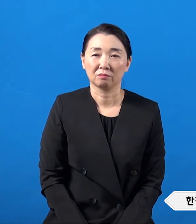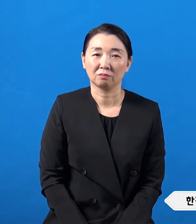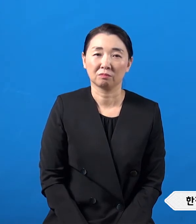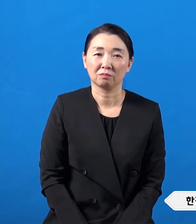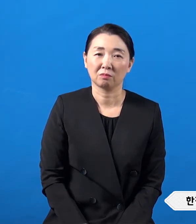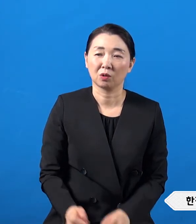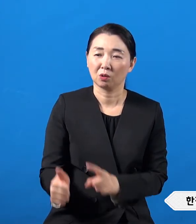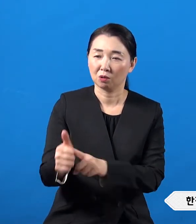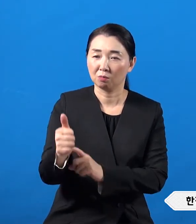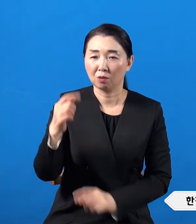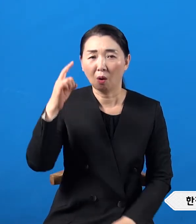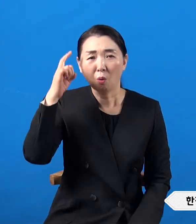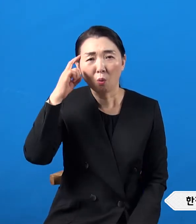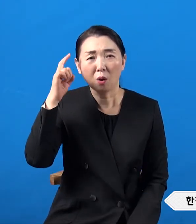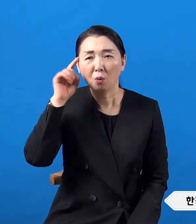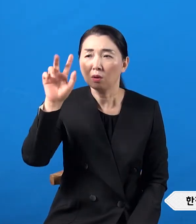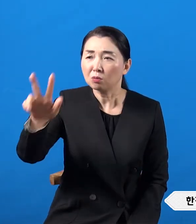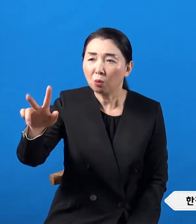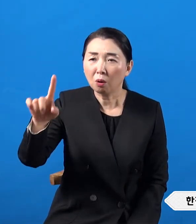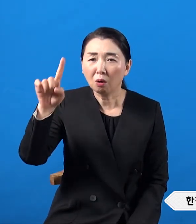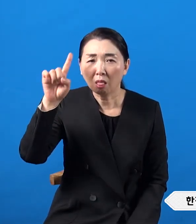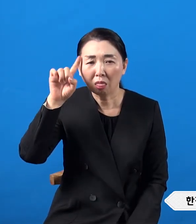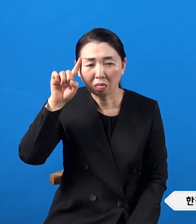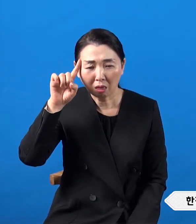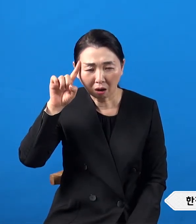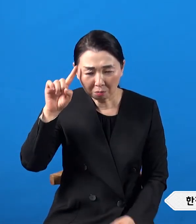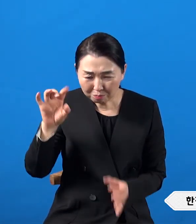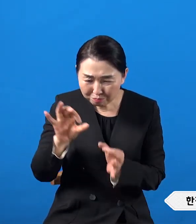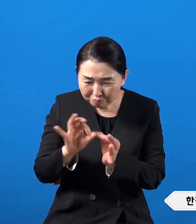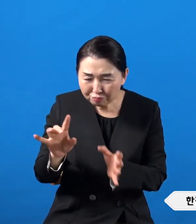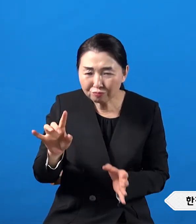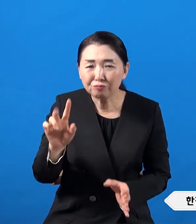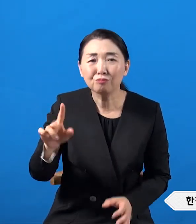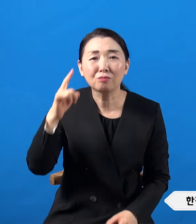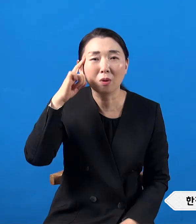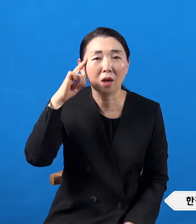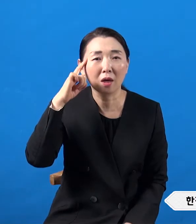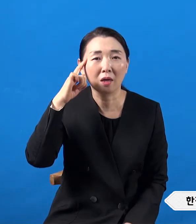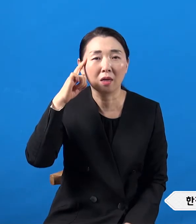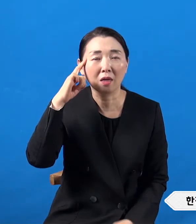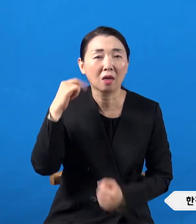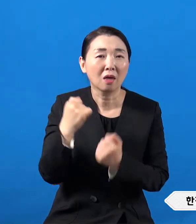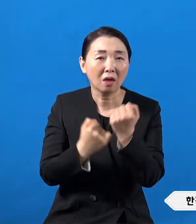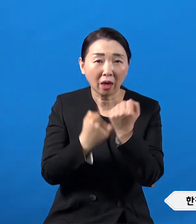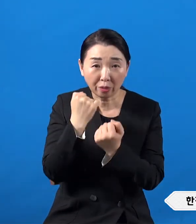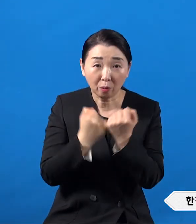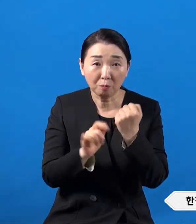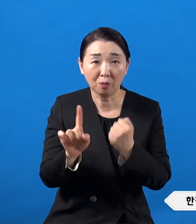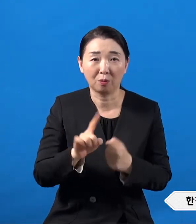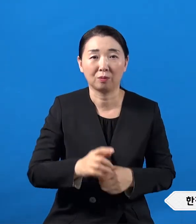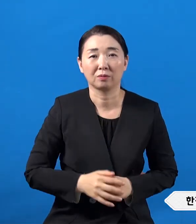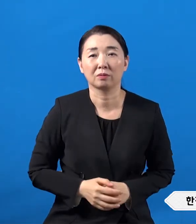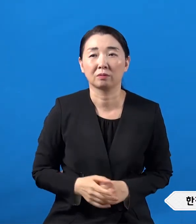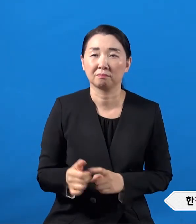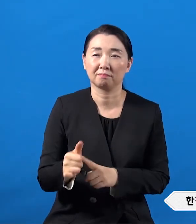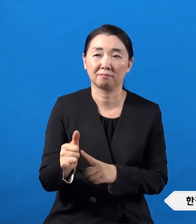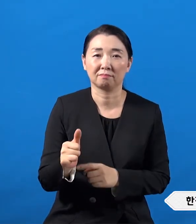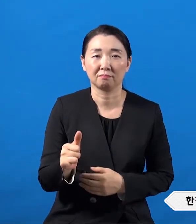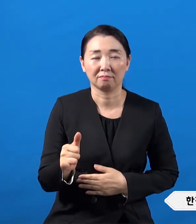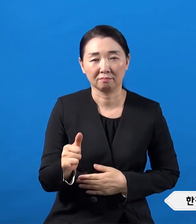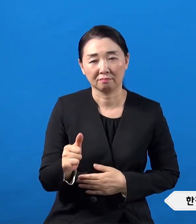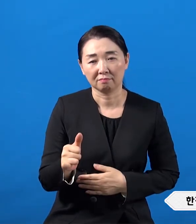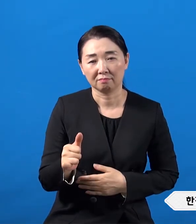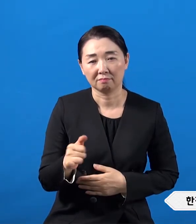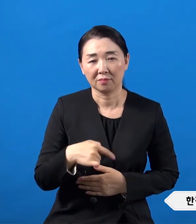입다가 왜 그렇게 말도 안 되는 짓을 했을까? 이런 해석도 있습니다. 입다는